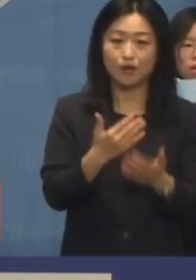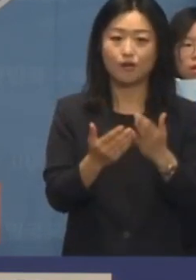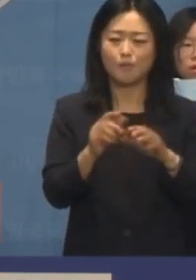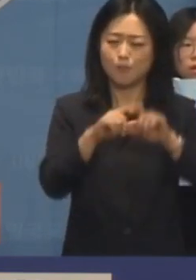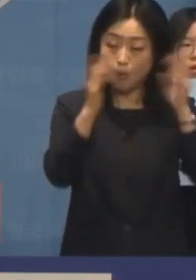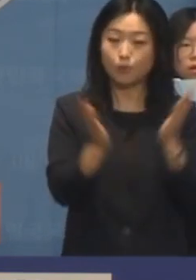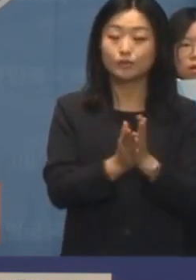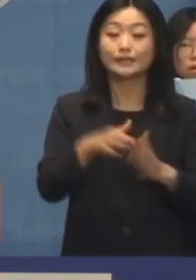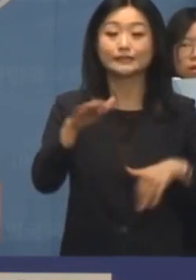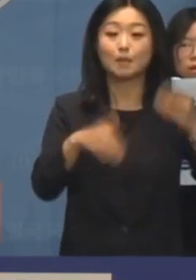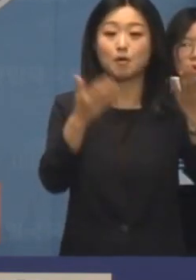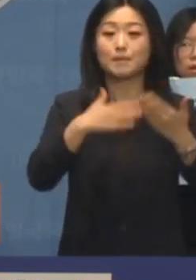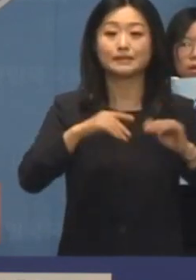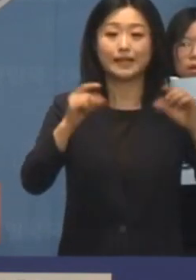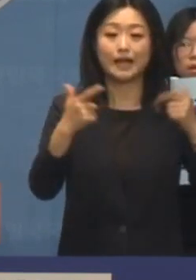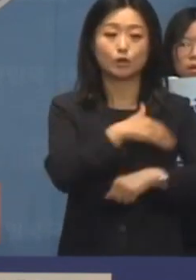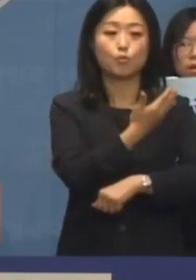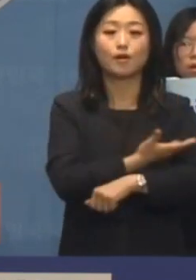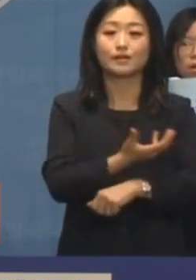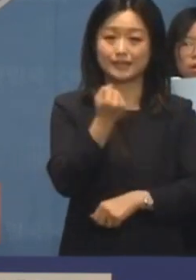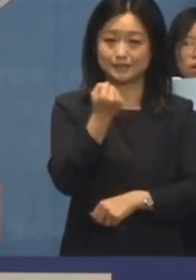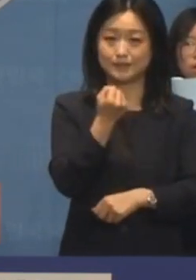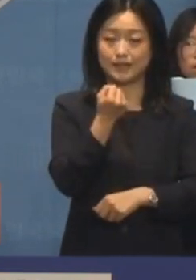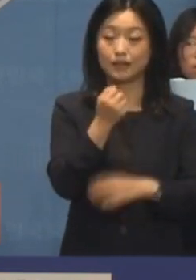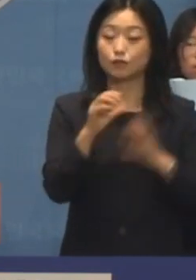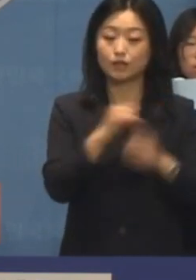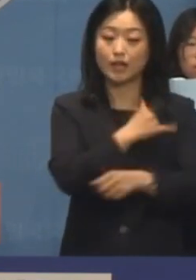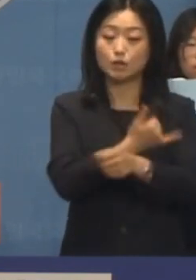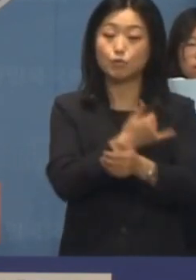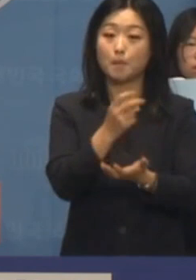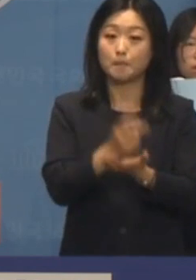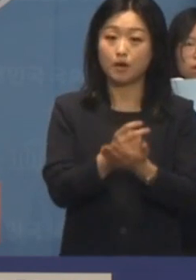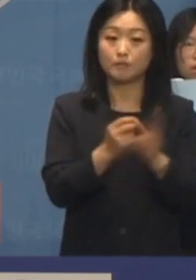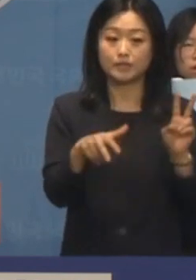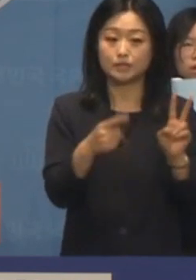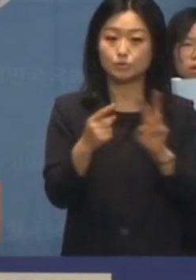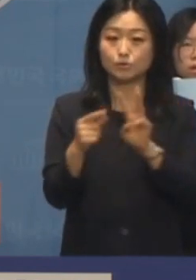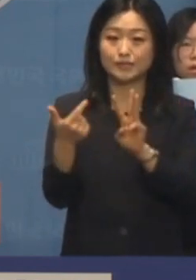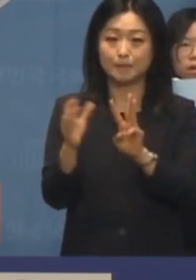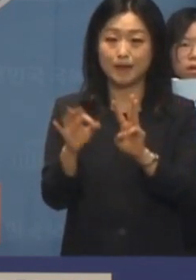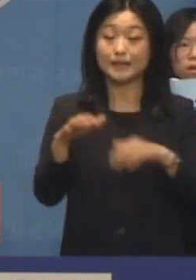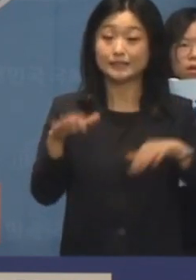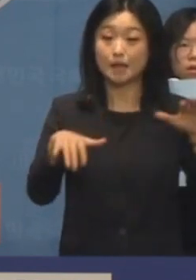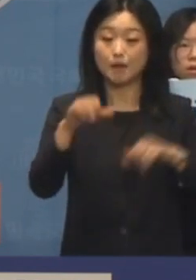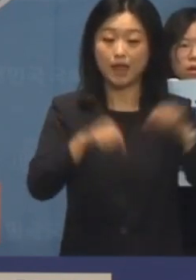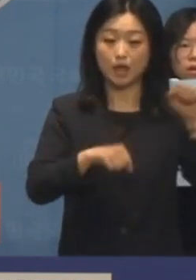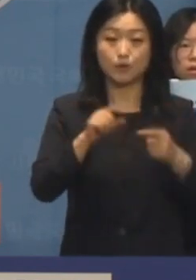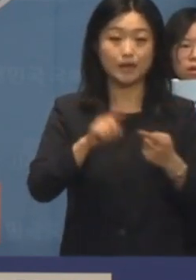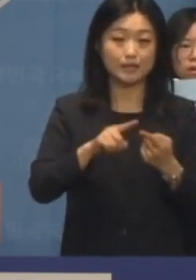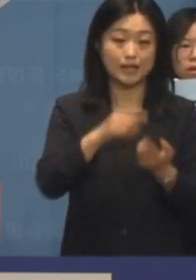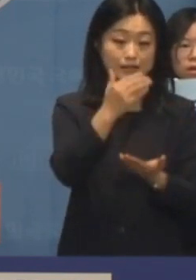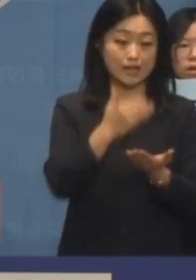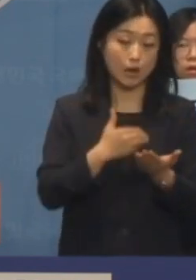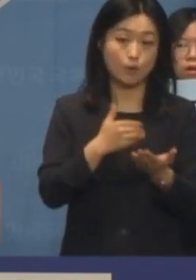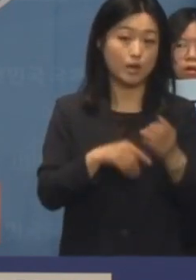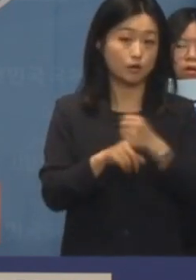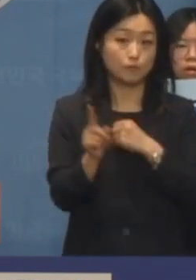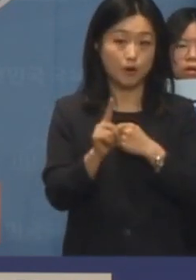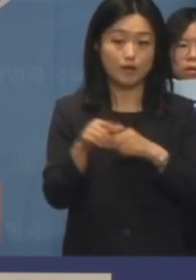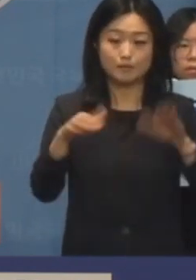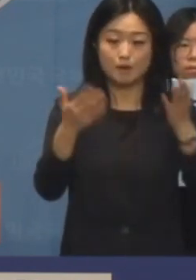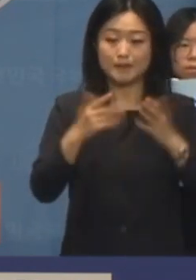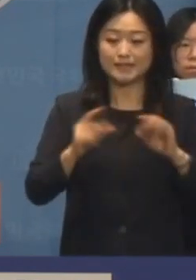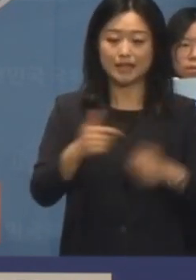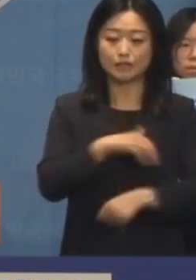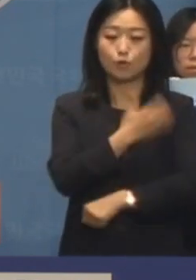않을 권리를 가지고 있습니다. 국가인권위원회법 제2조 3항의 차별행위의 정의에 해당하는 이유로 처벌받지